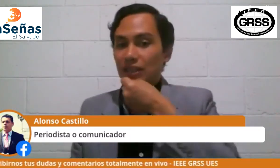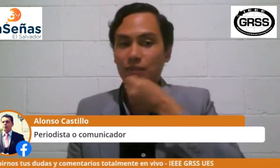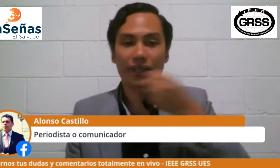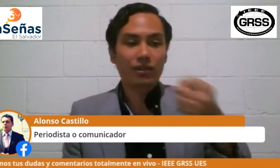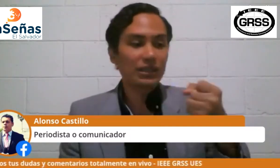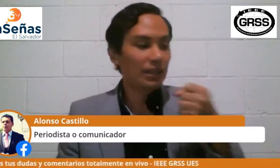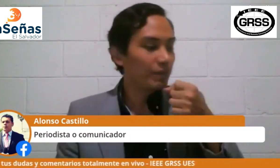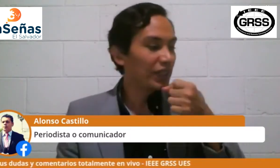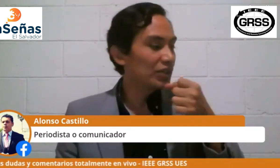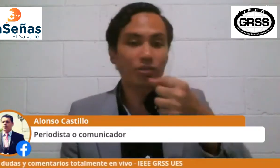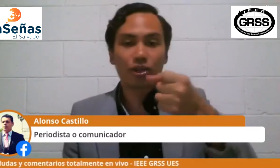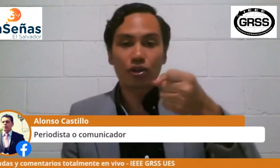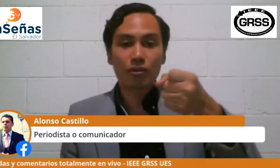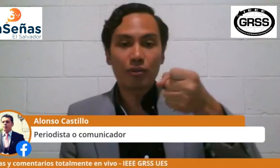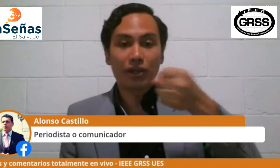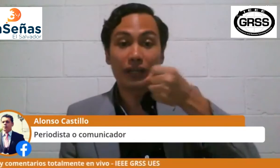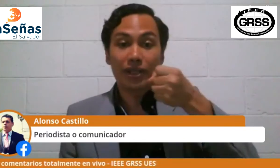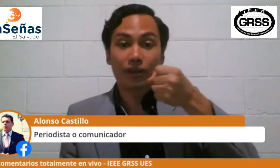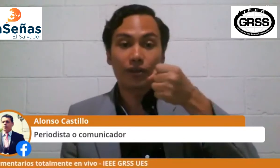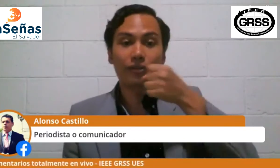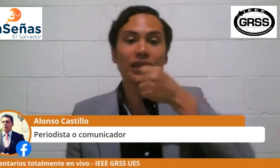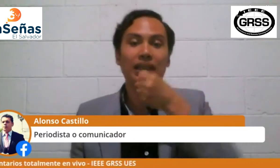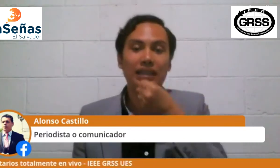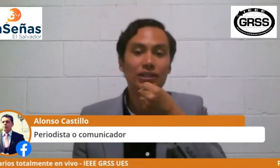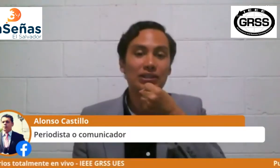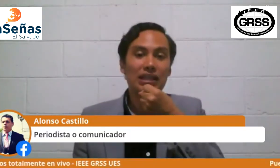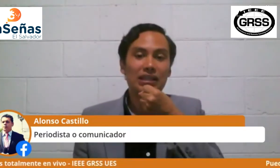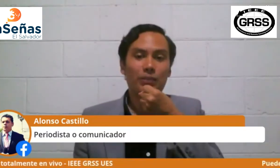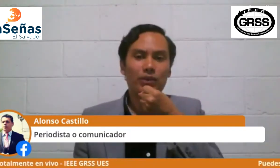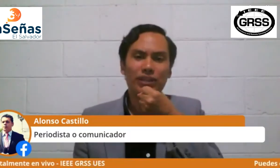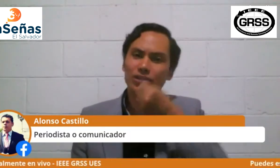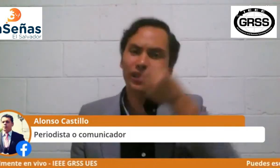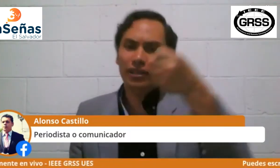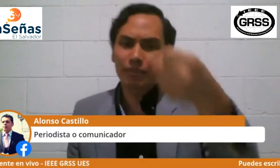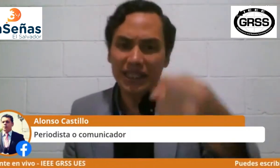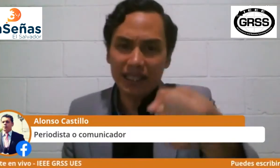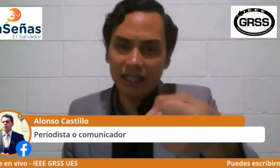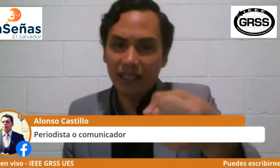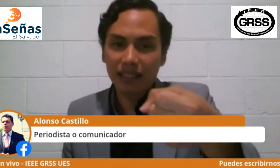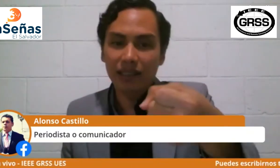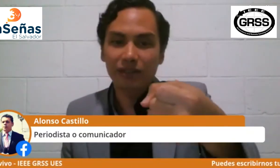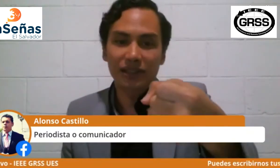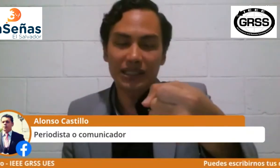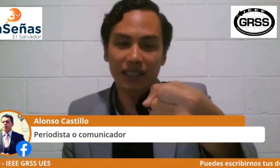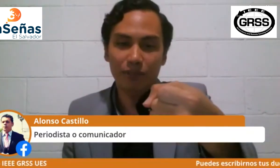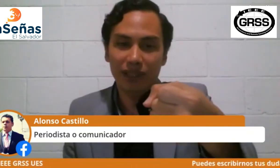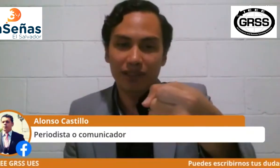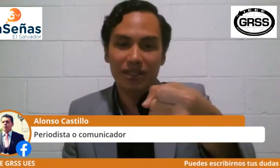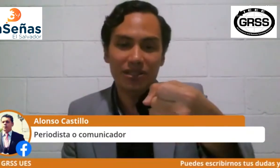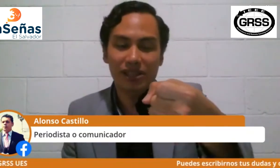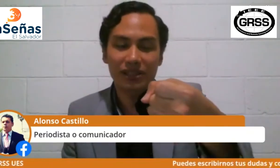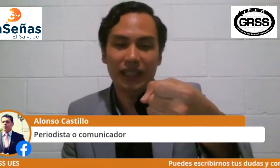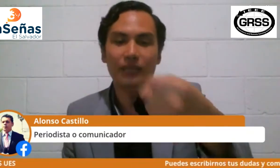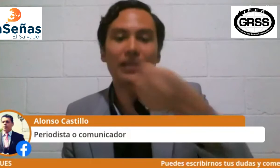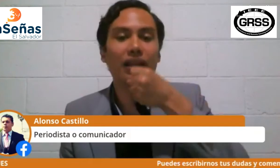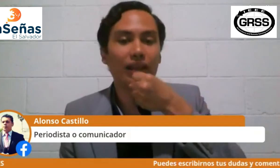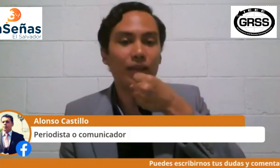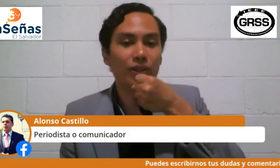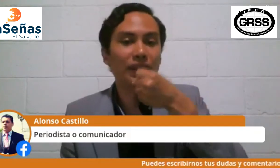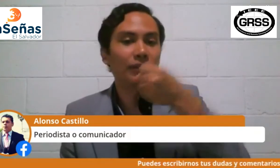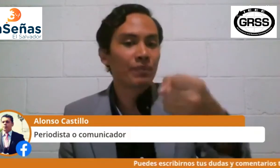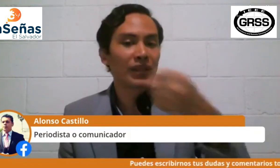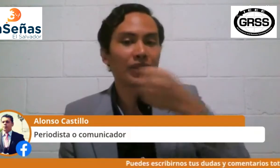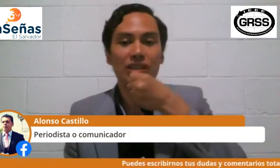Esto es periodista y esto es más o menos como por el micrófono y entonces hace la pregunta, ¿y usted qué piensa del acontecer político nacional? No sé qué, y ya